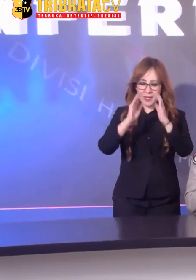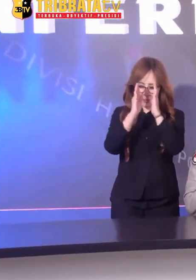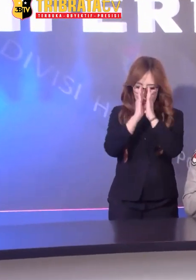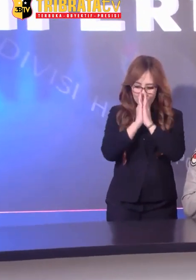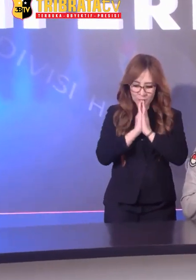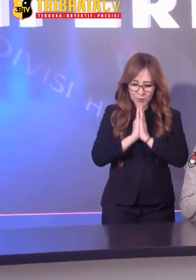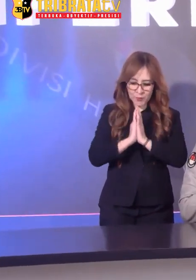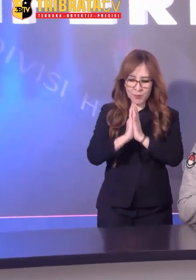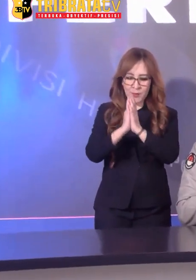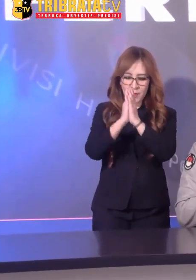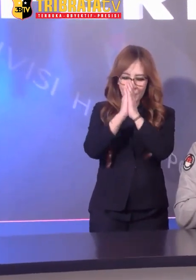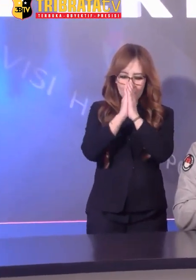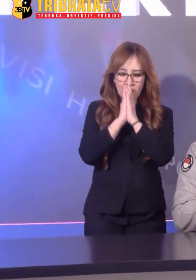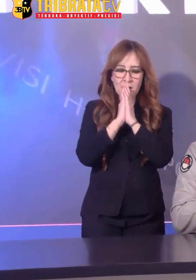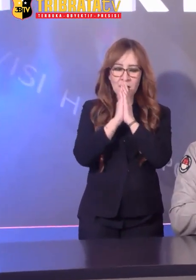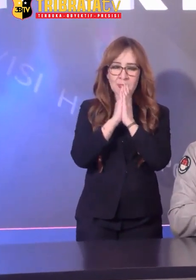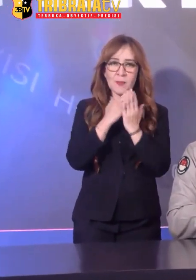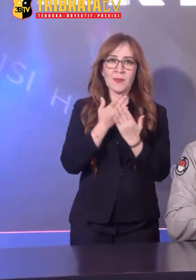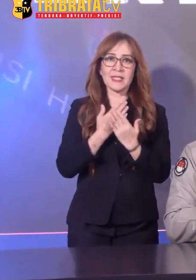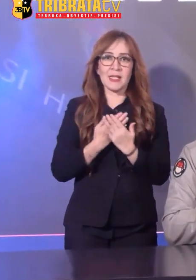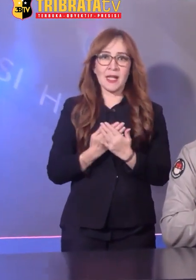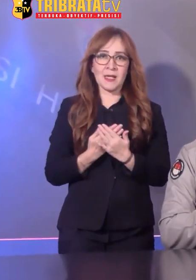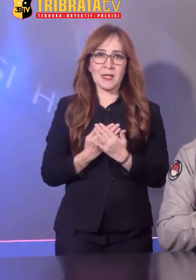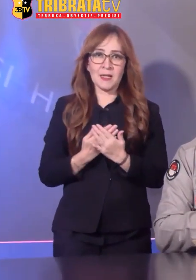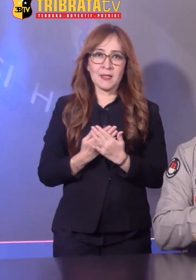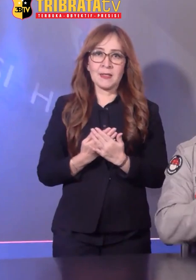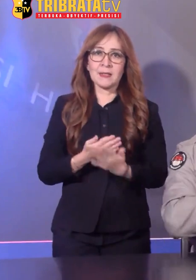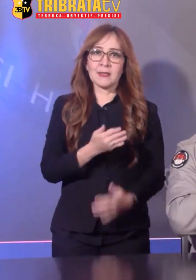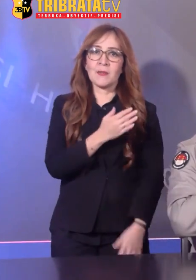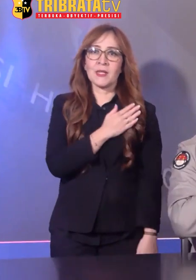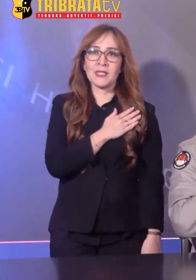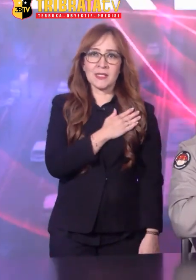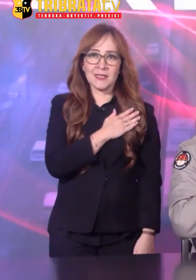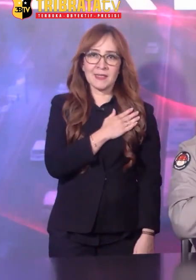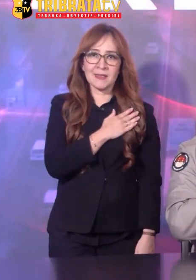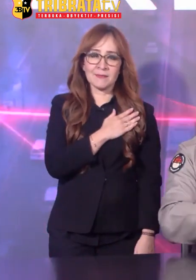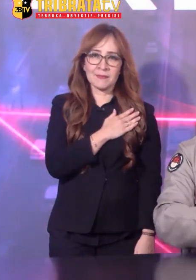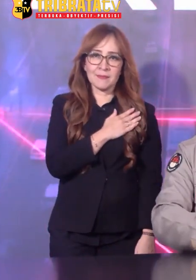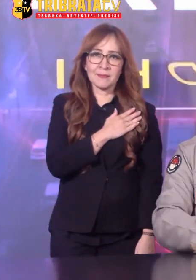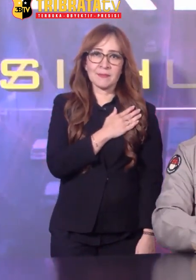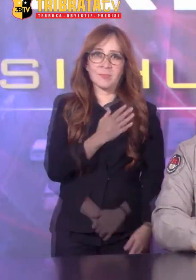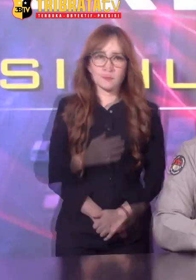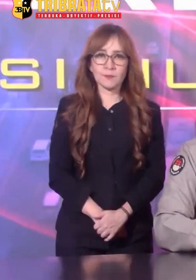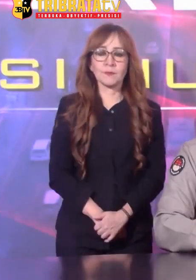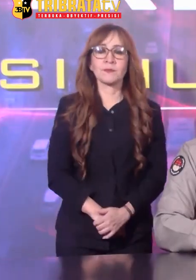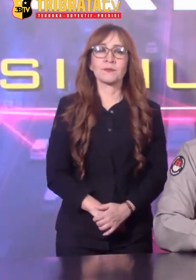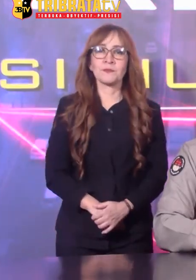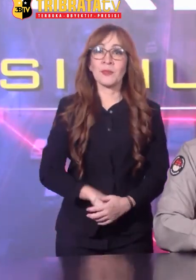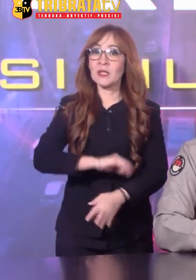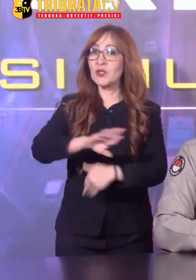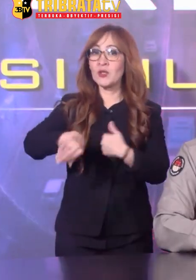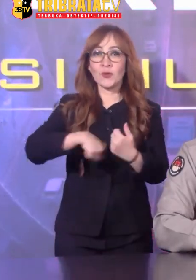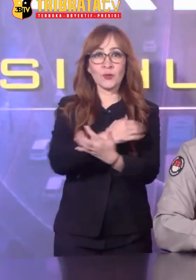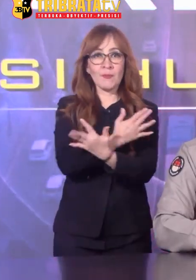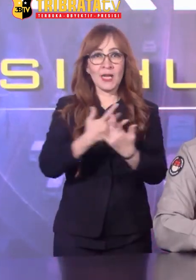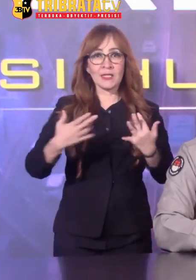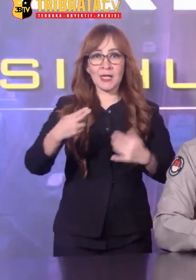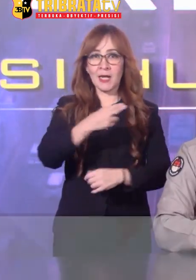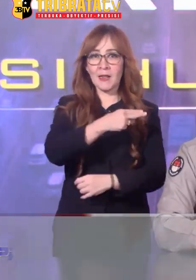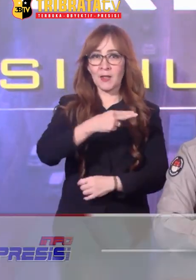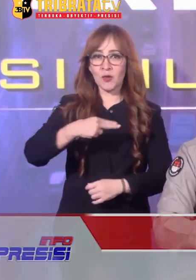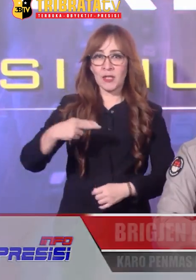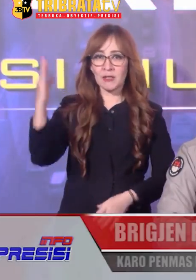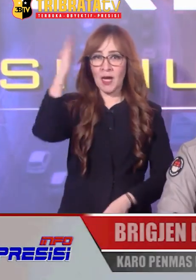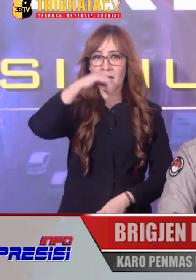Swastiastu Namo Buddhaya, Salam Kebajikan Dan Salam Presisi Kepada seluruh masyarakat Indonesia